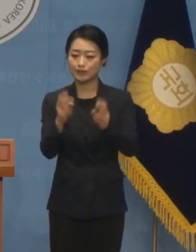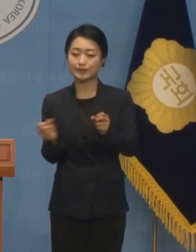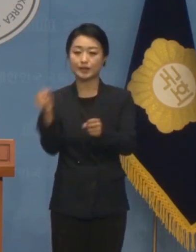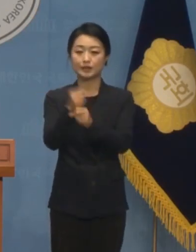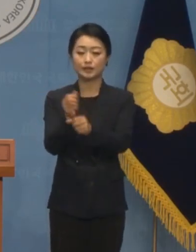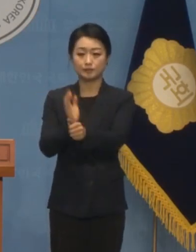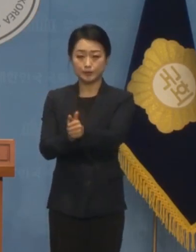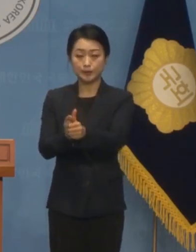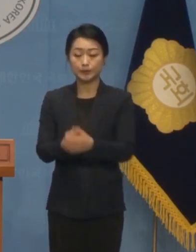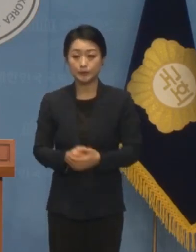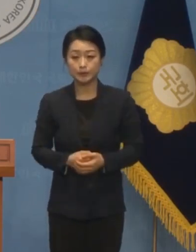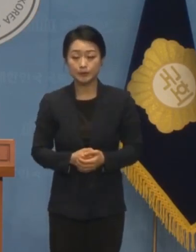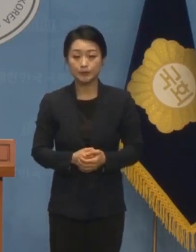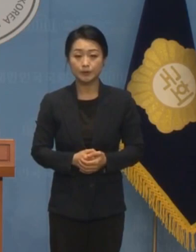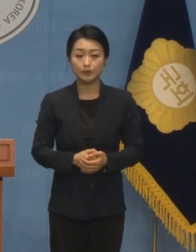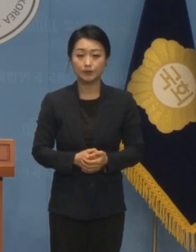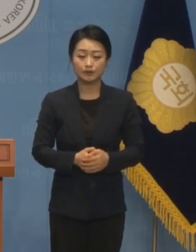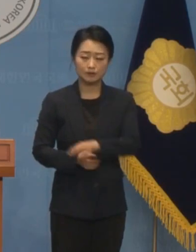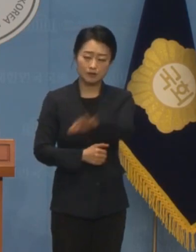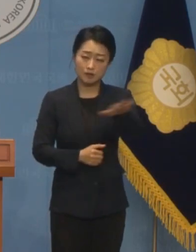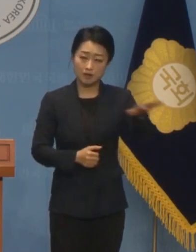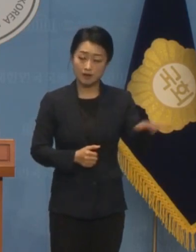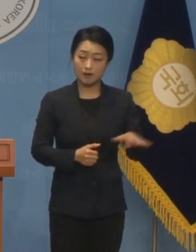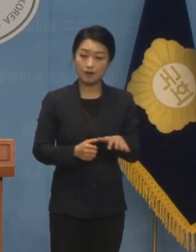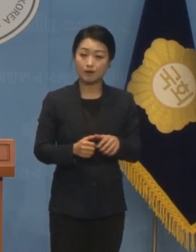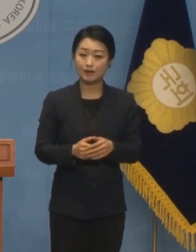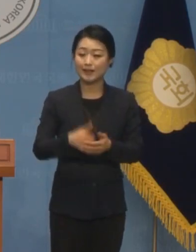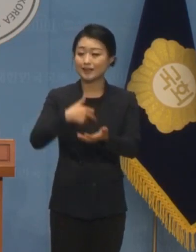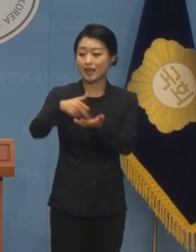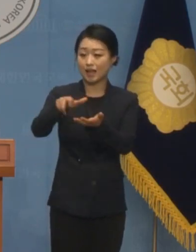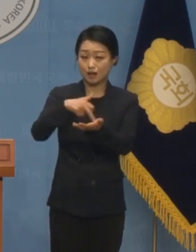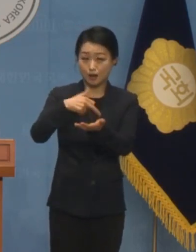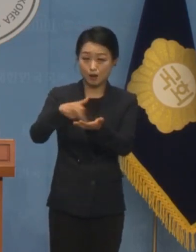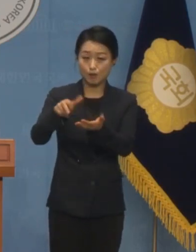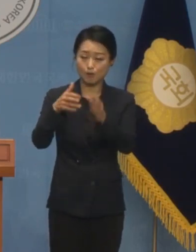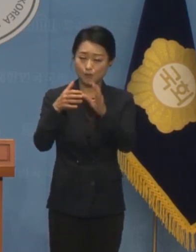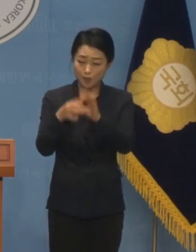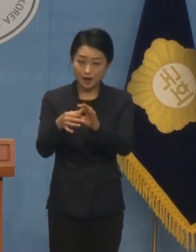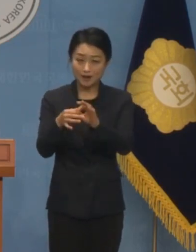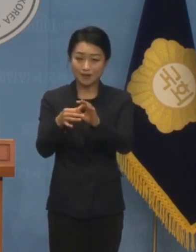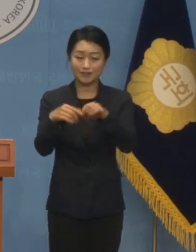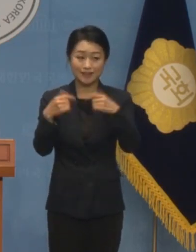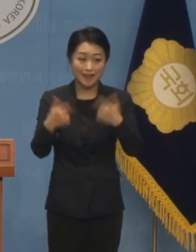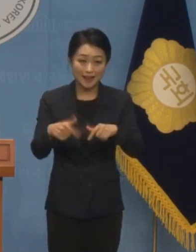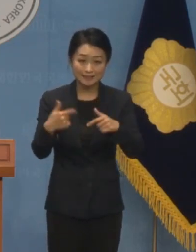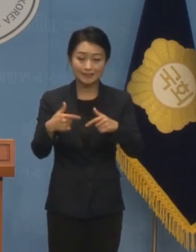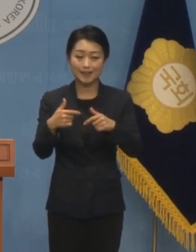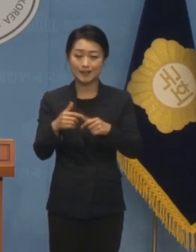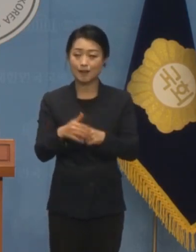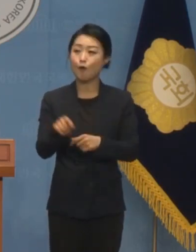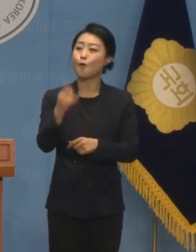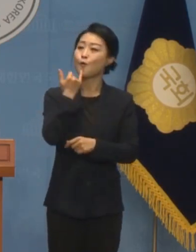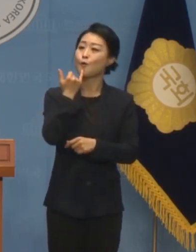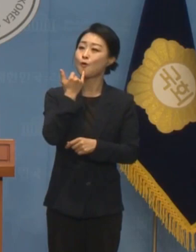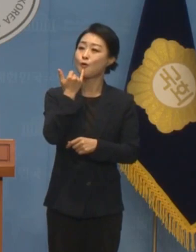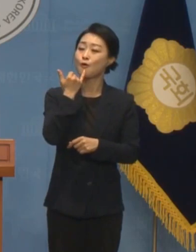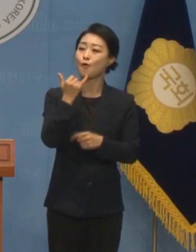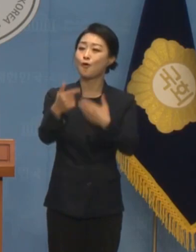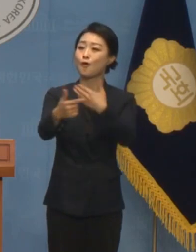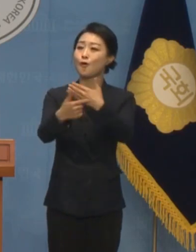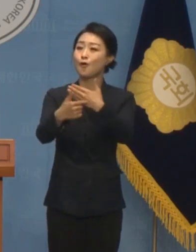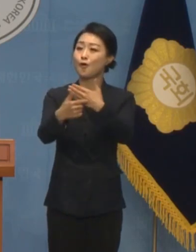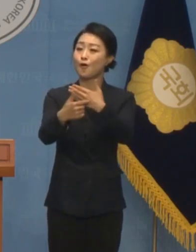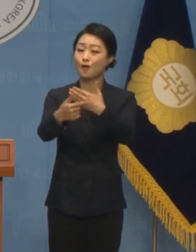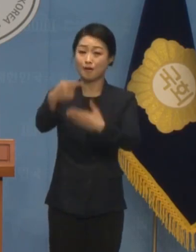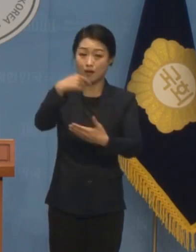국민 남녀노소에게 너무나도 친근한 캐릭터인 카카오 친구들을 앞세워 그 추한 민낯을 가리지